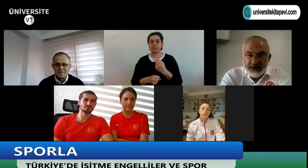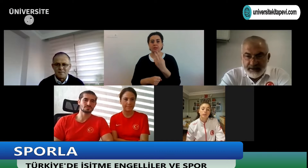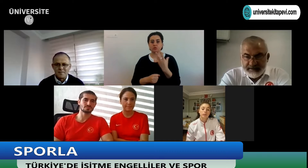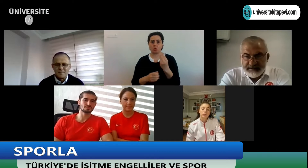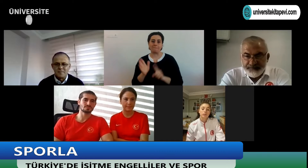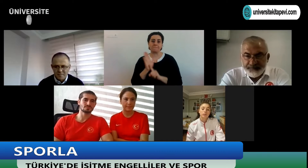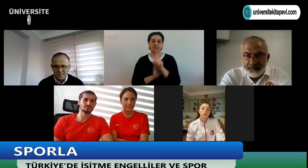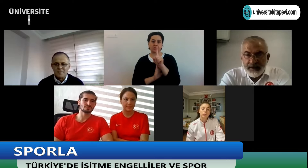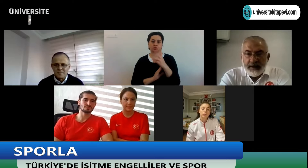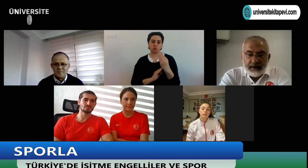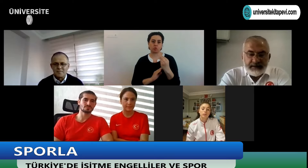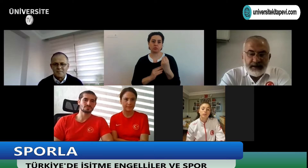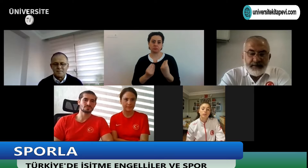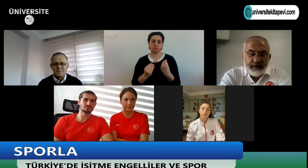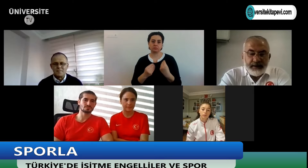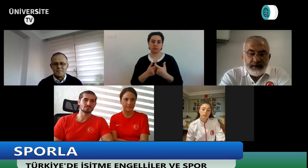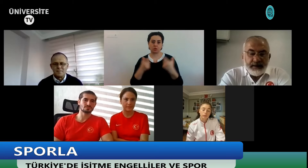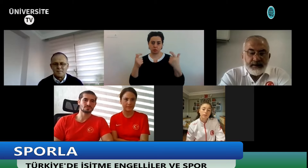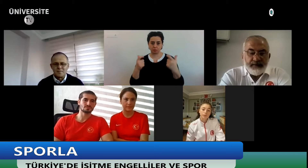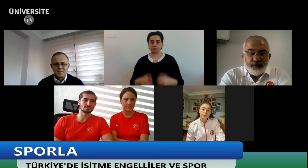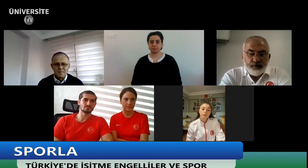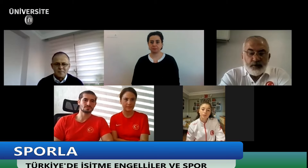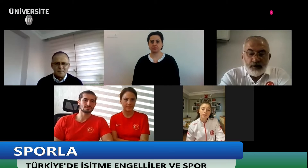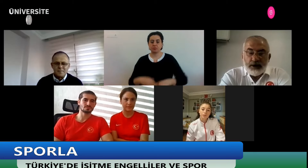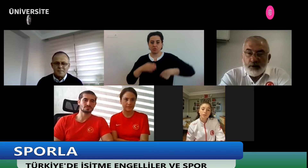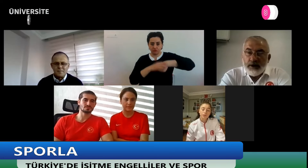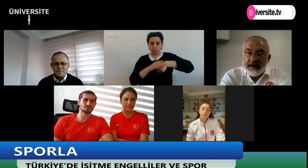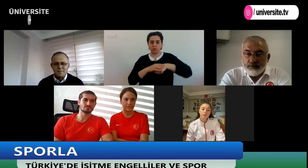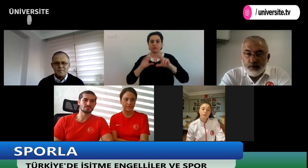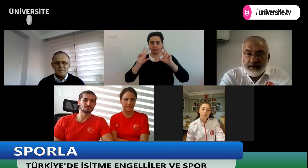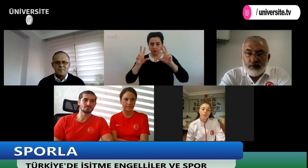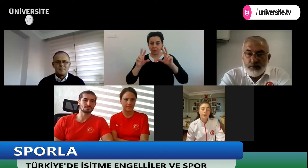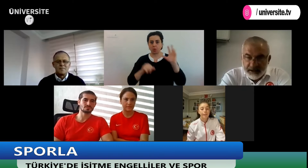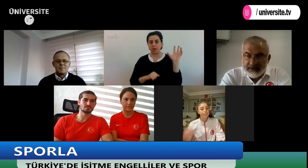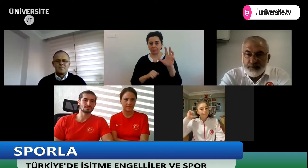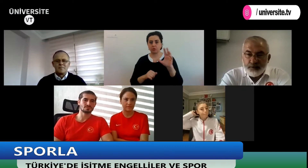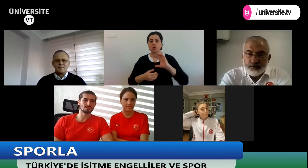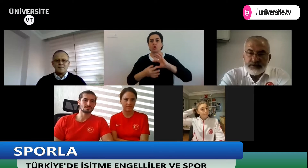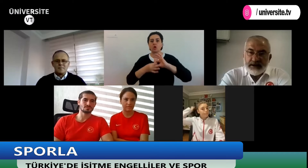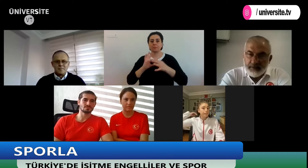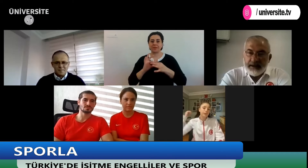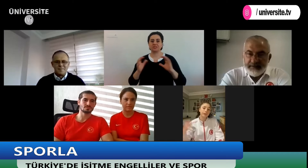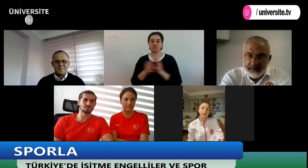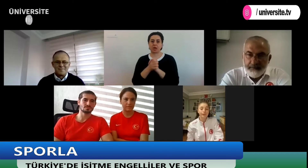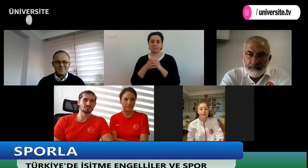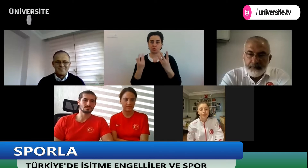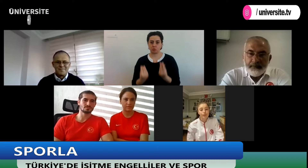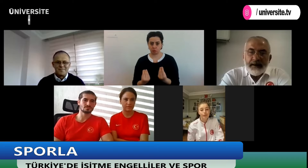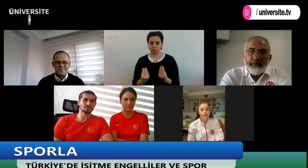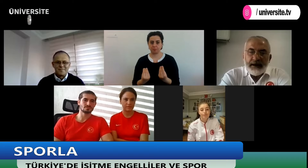bayağı başarılıyız. Hatta futbol, voleybol, handbolde olimpiyat şampiyonuyuz takım